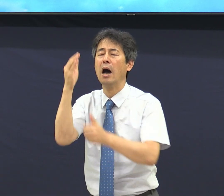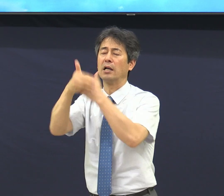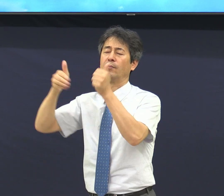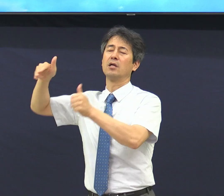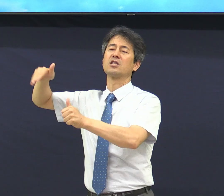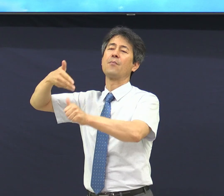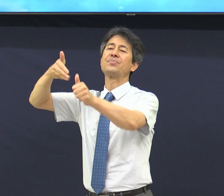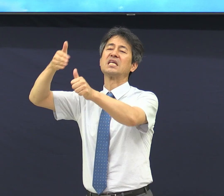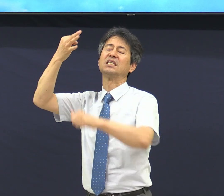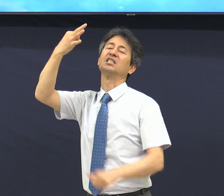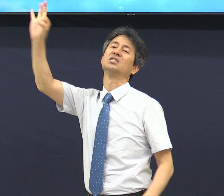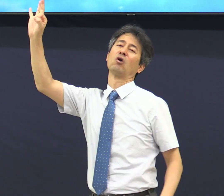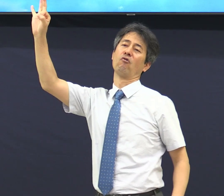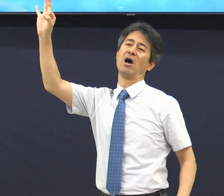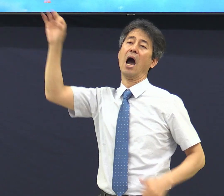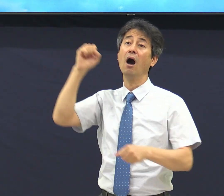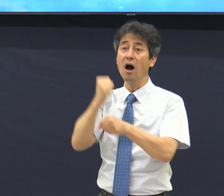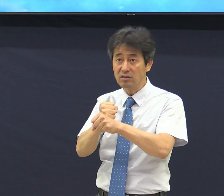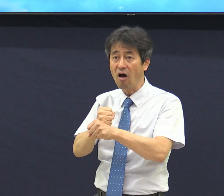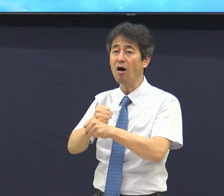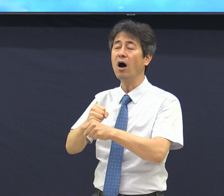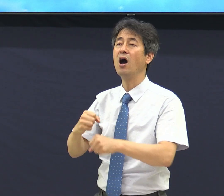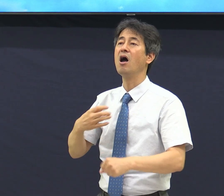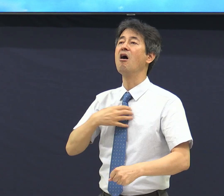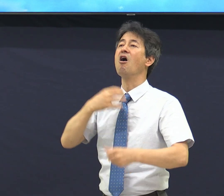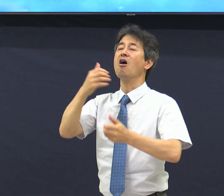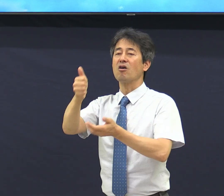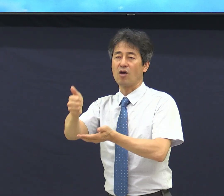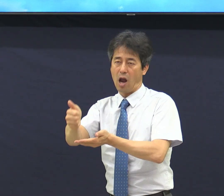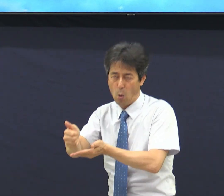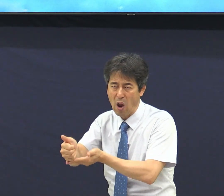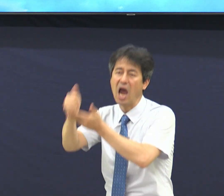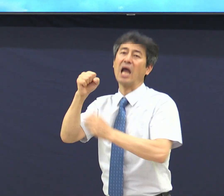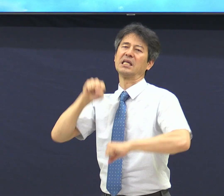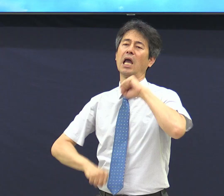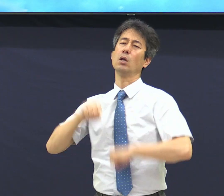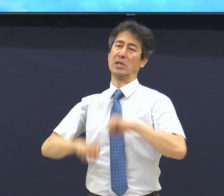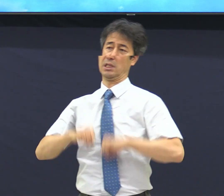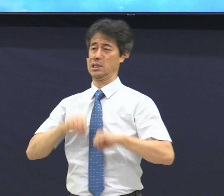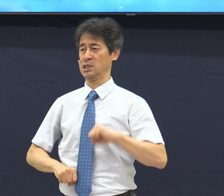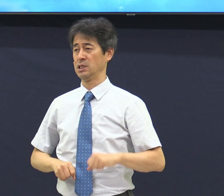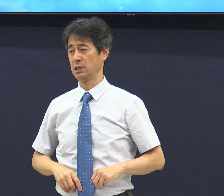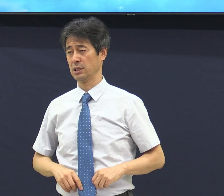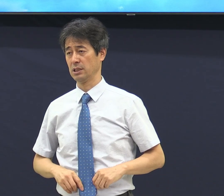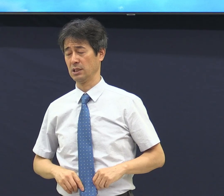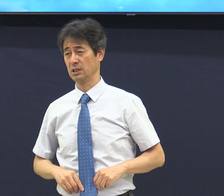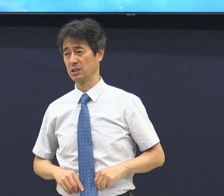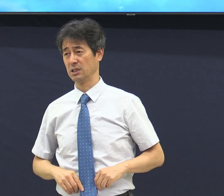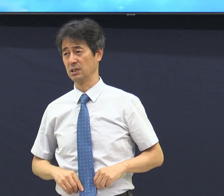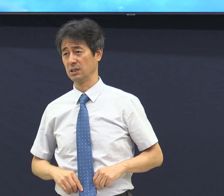하나님을 경외하는 이유는 하나님의 섭리를 인정하기 때문에 가능한 것입니다. 하나님의 섭리를 경외하는